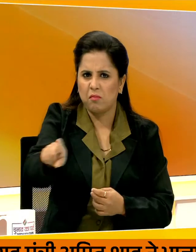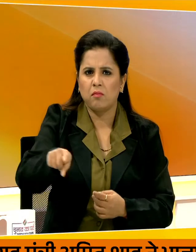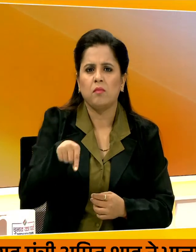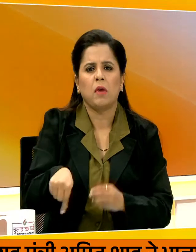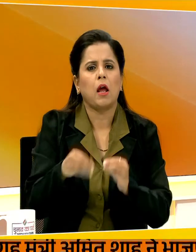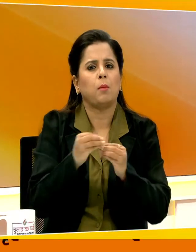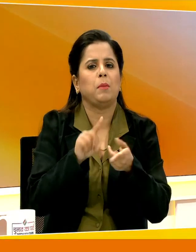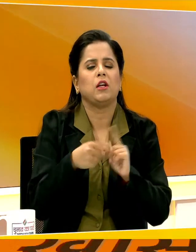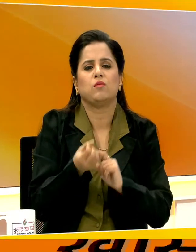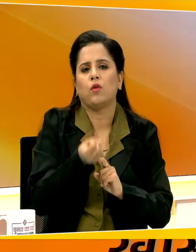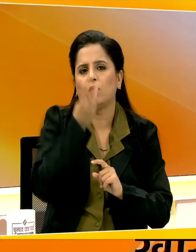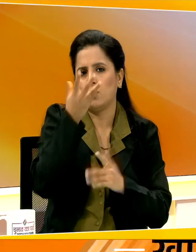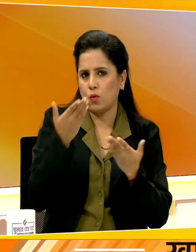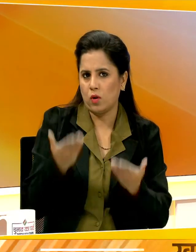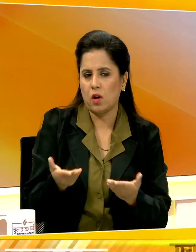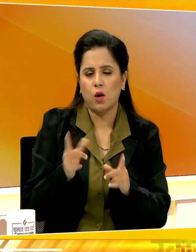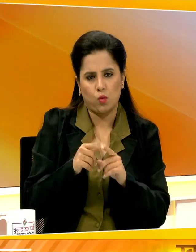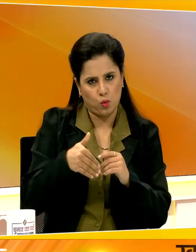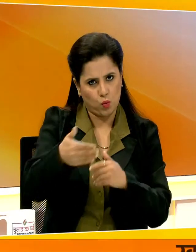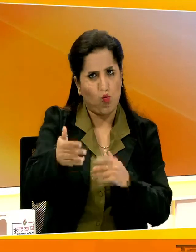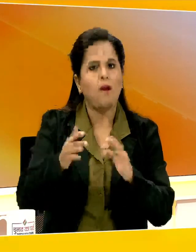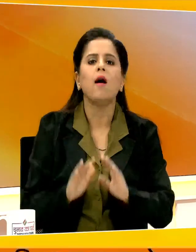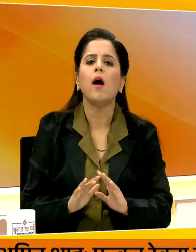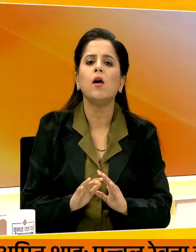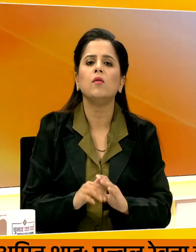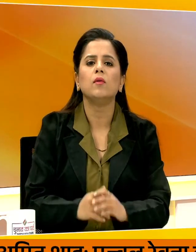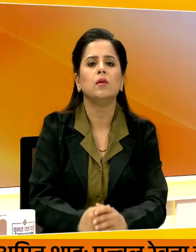भारतीय जनता पार्टी करने वाली है।